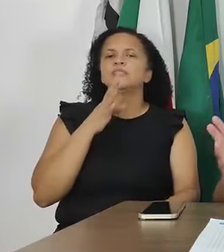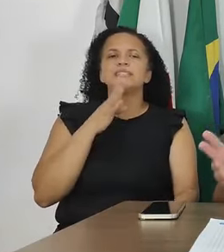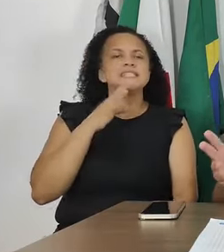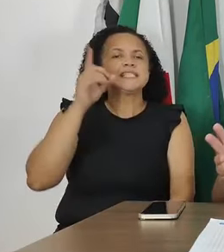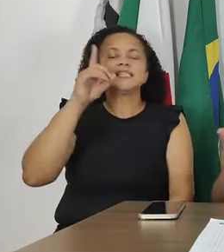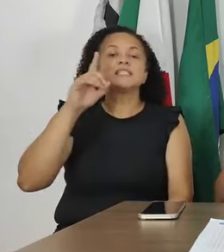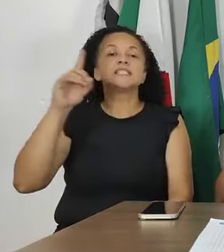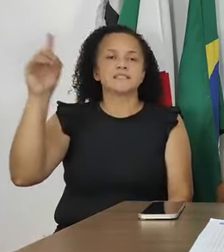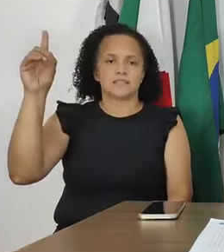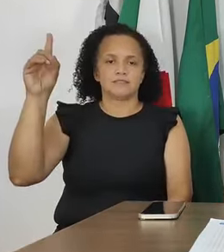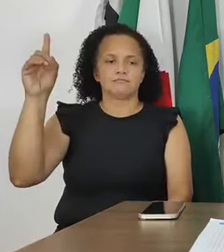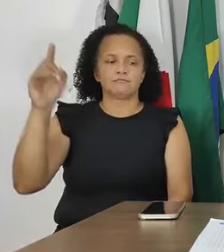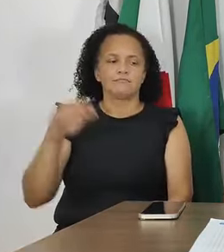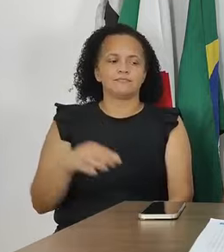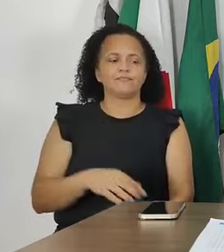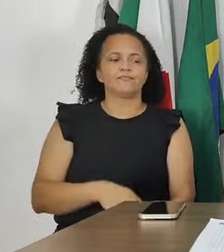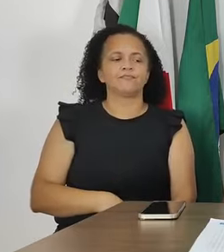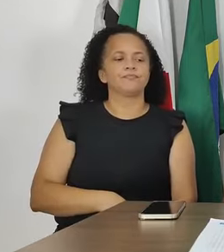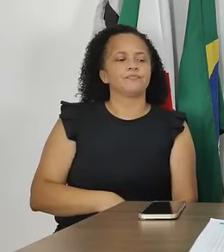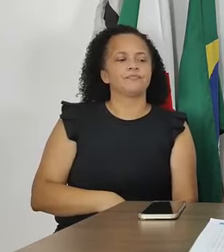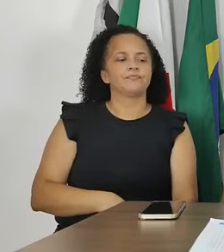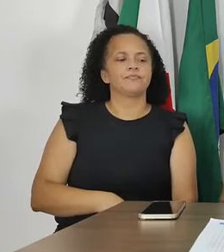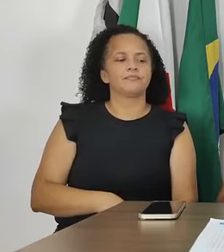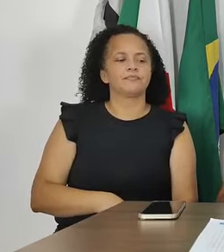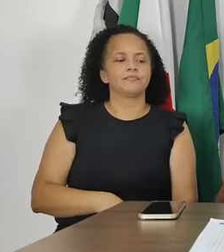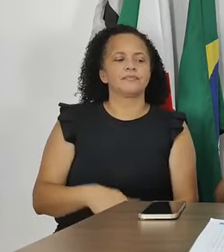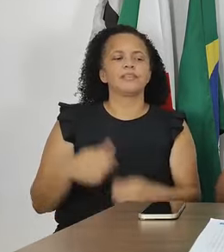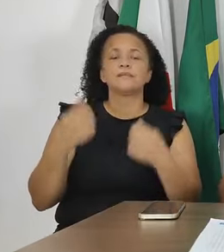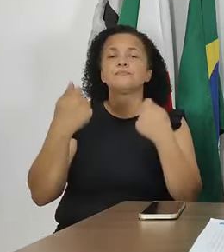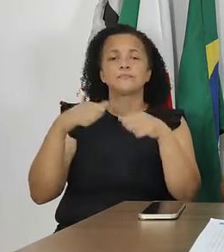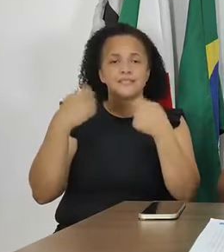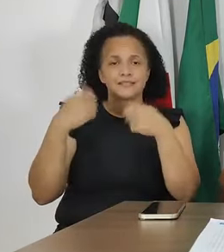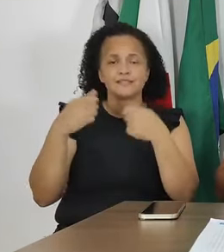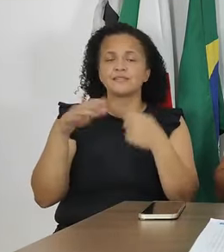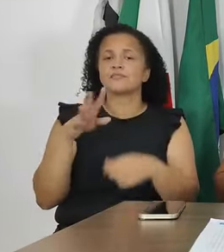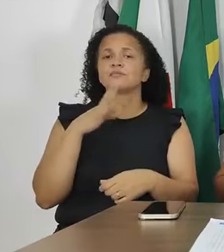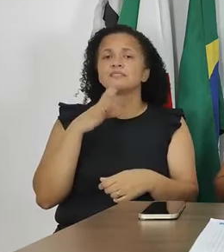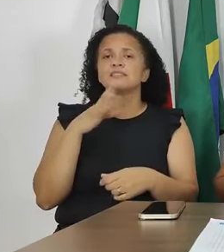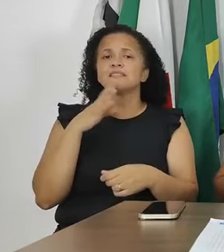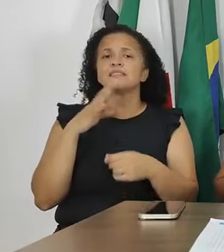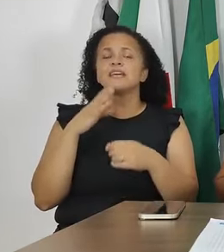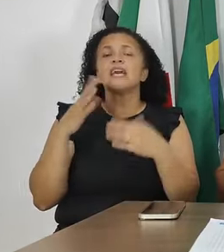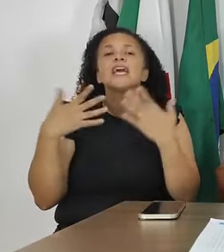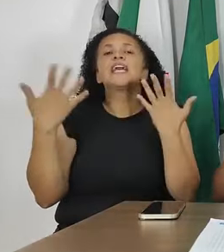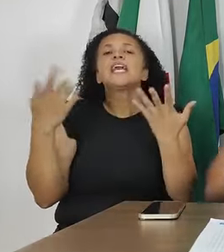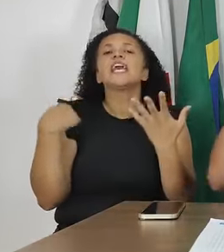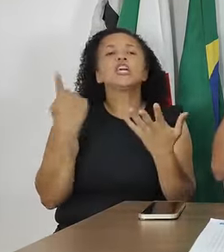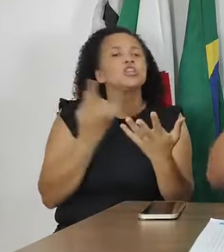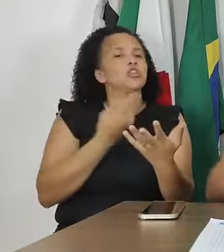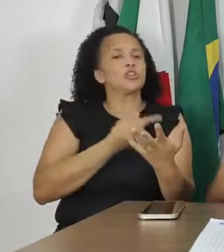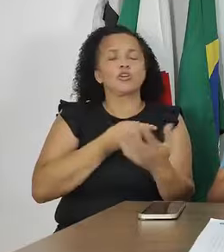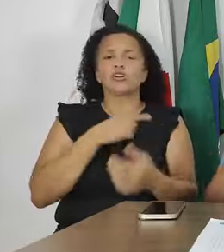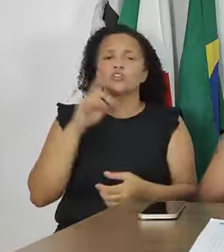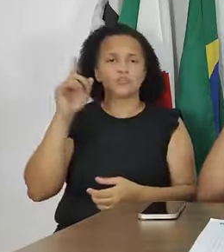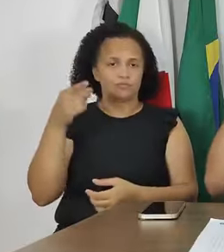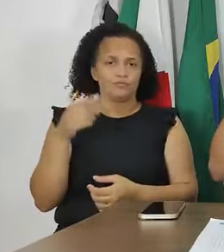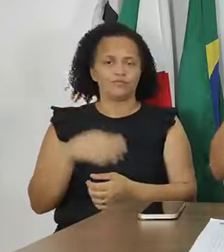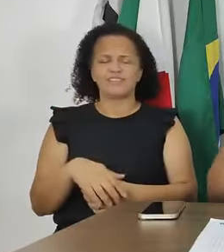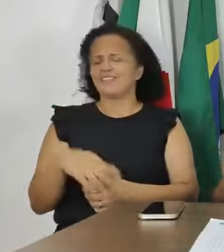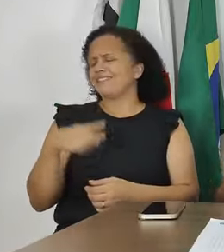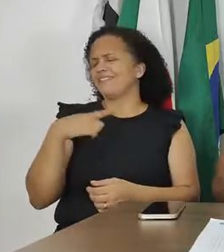Deus. Depois, nós precisamos conhecer quem nós somos. E aí tem várias verdades